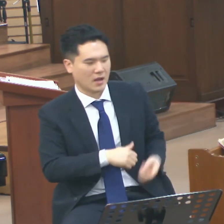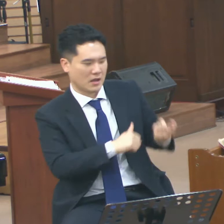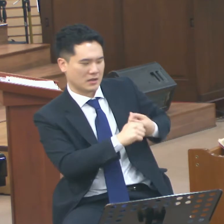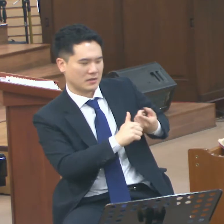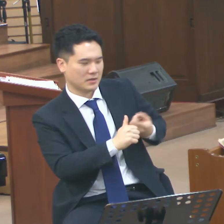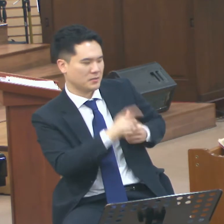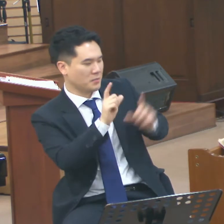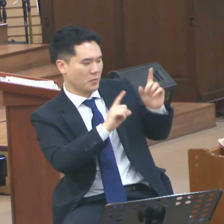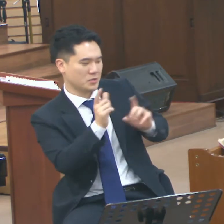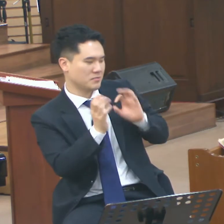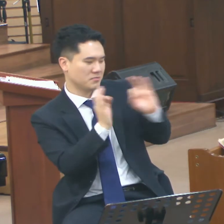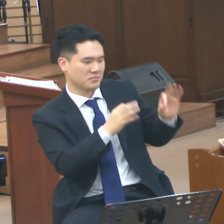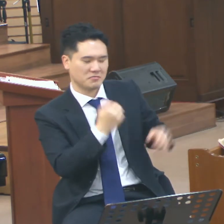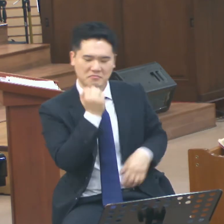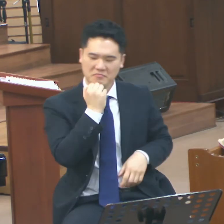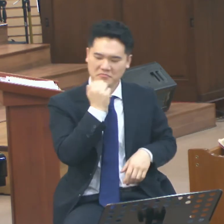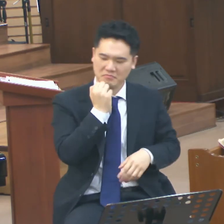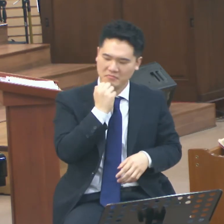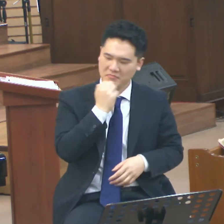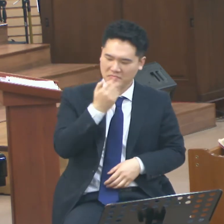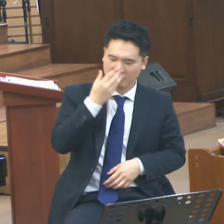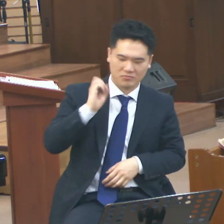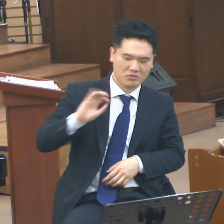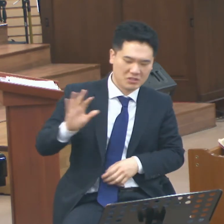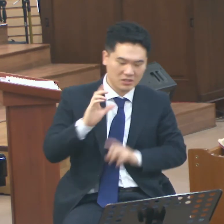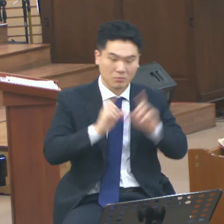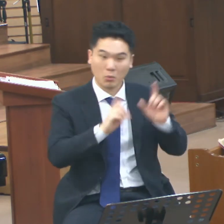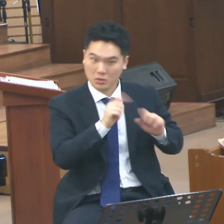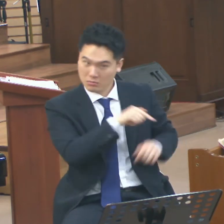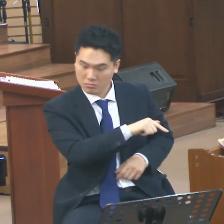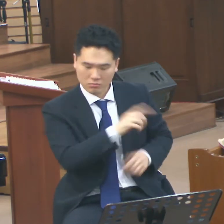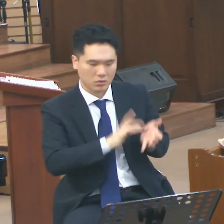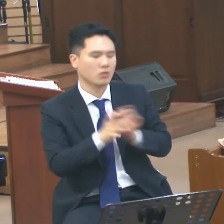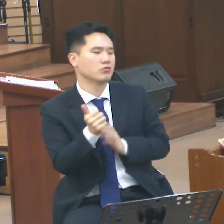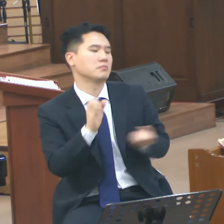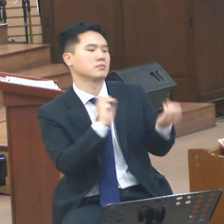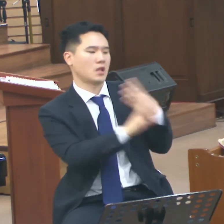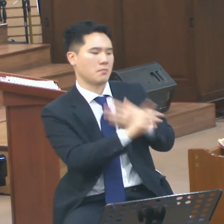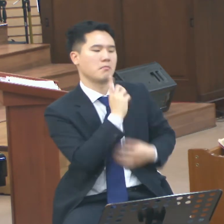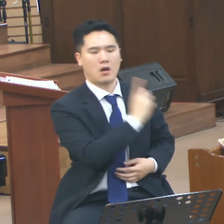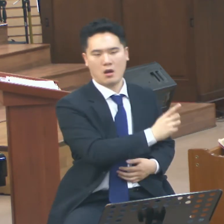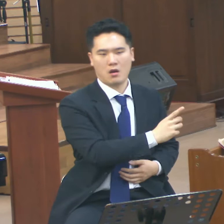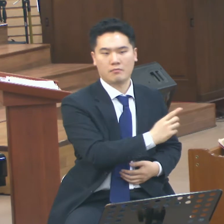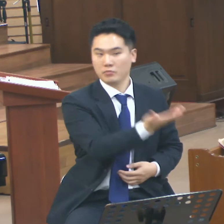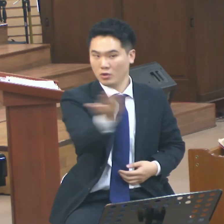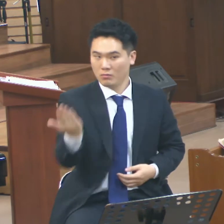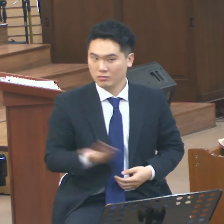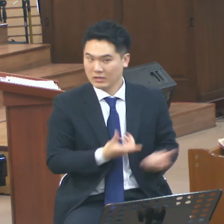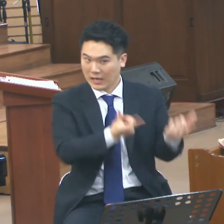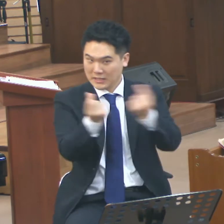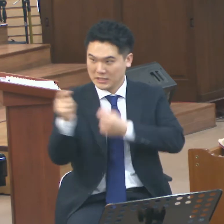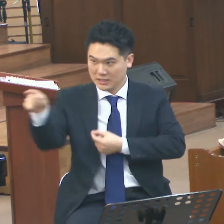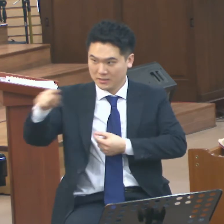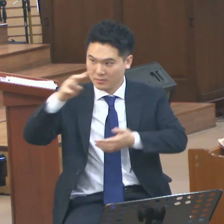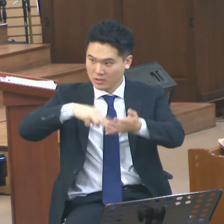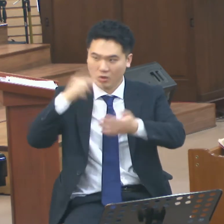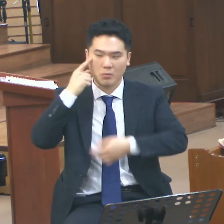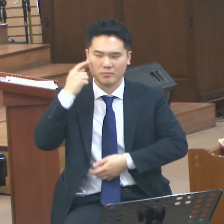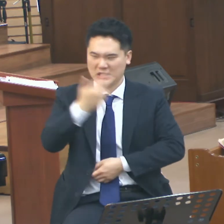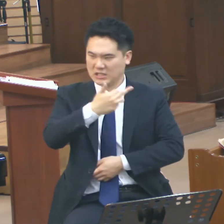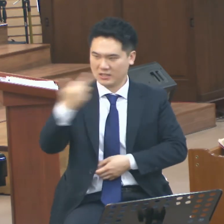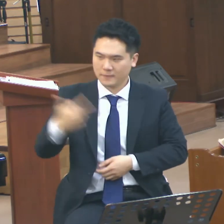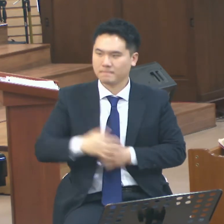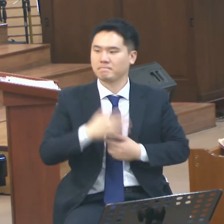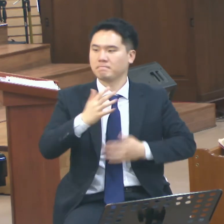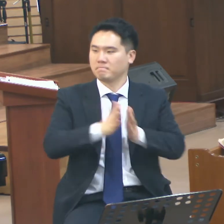앞에 보시고 풀이 죽은 음성 말고 담대하게 병을 이길 수 있다는 확신을 가지고 큰 소리를